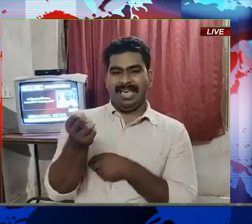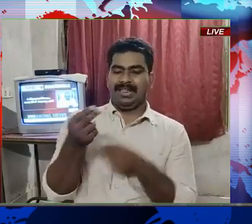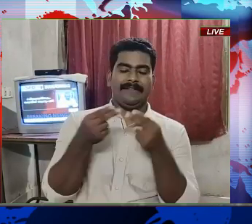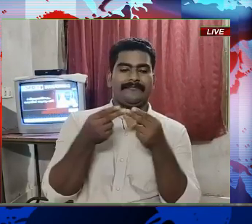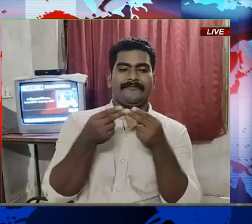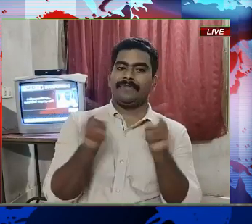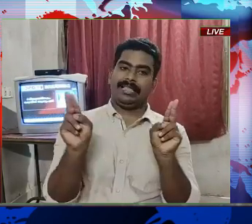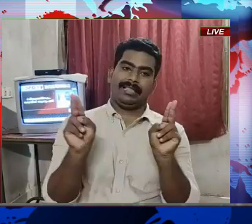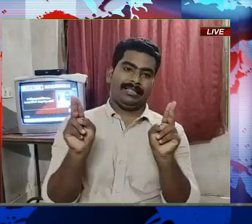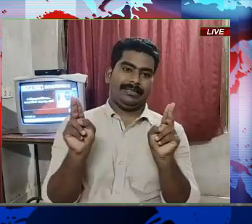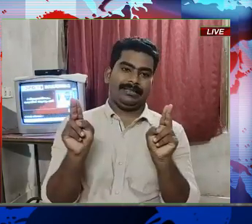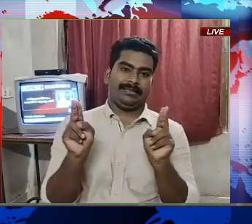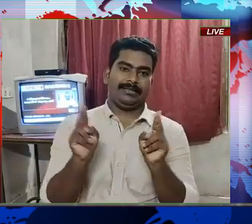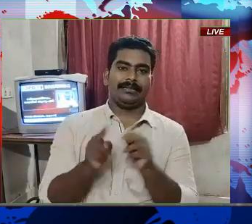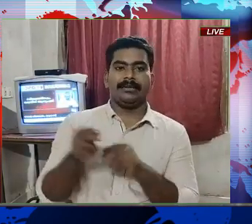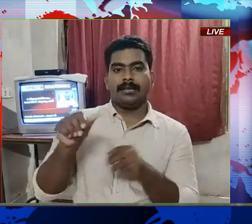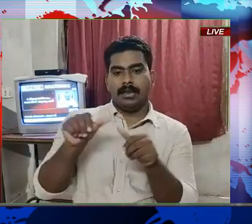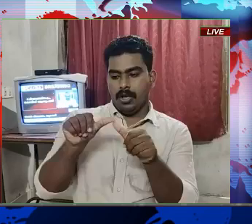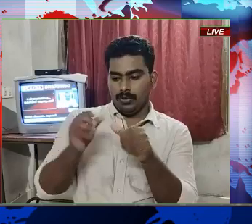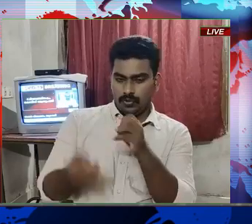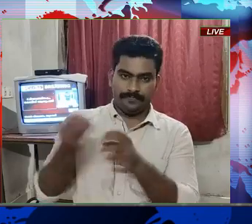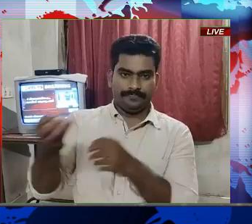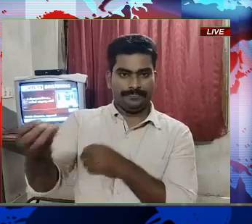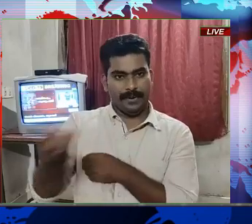എല്ലാ വിഭാഗങ്ങളും